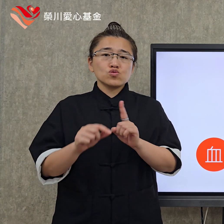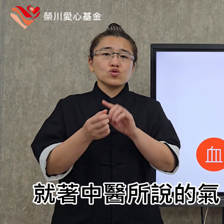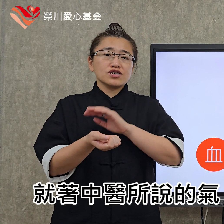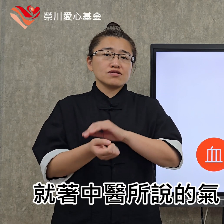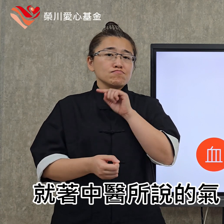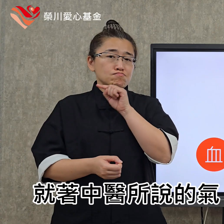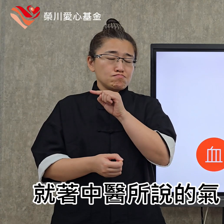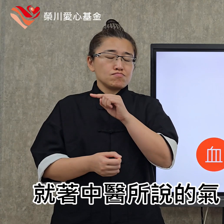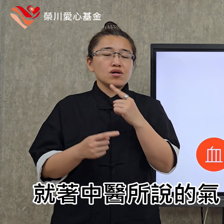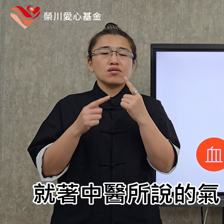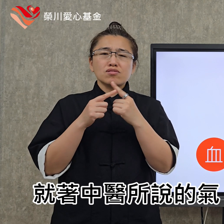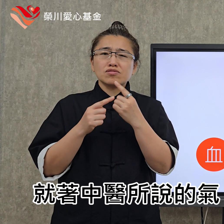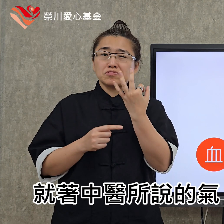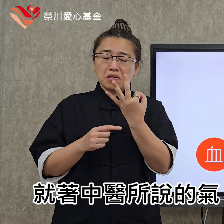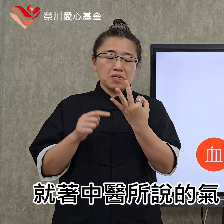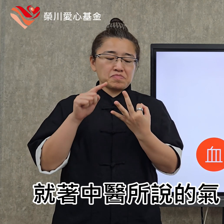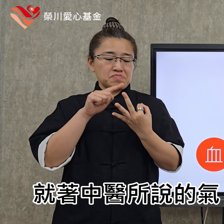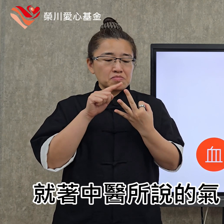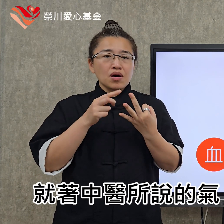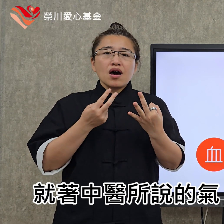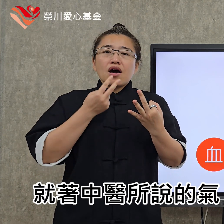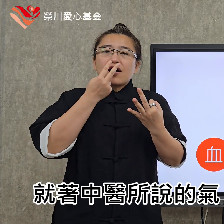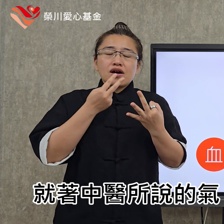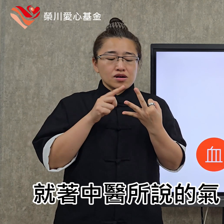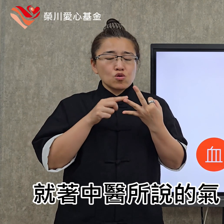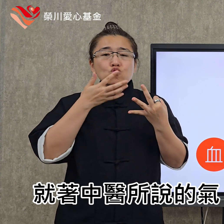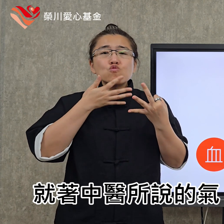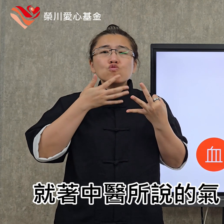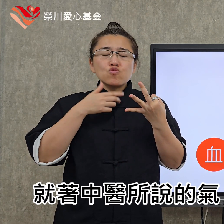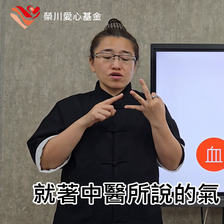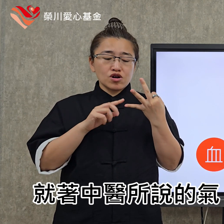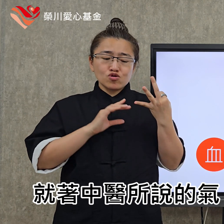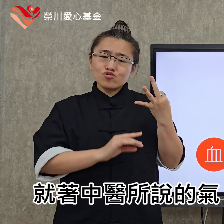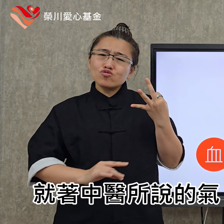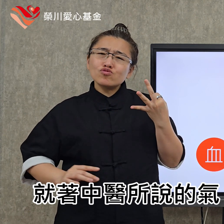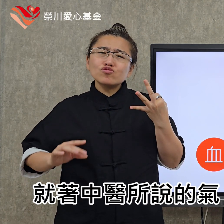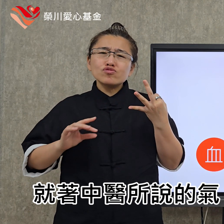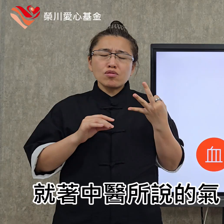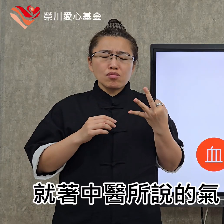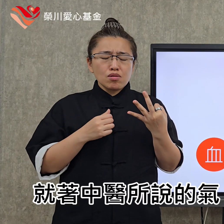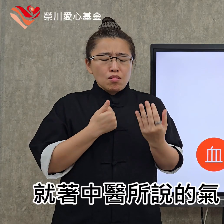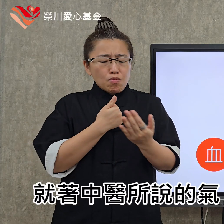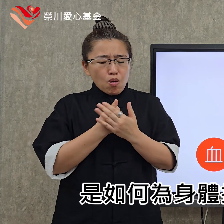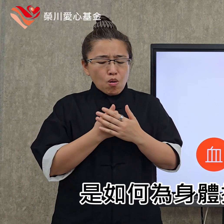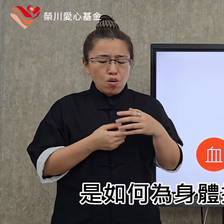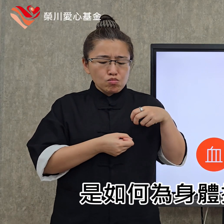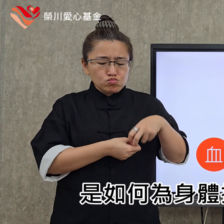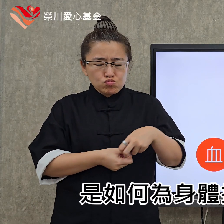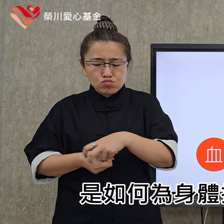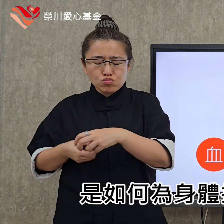就住中醫所講嘅氣、血同埋津液，係點樣為身體提供